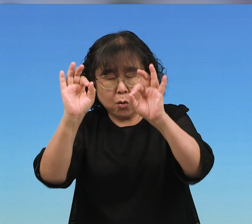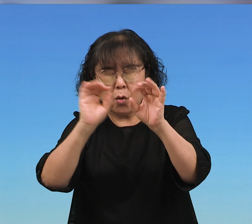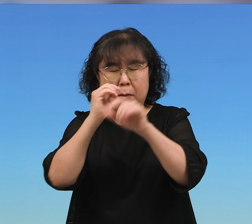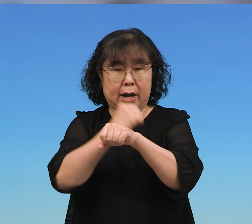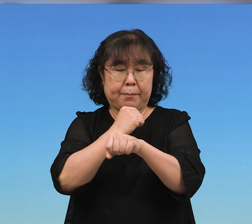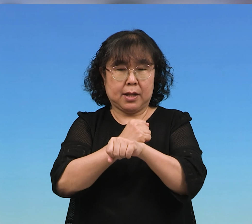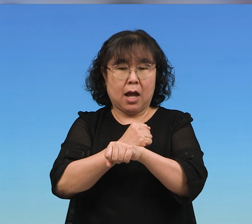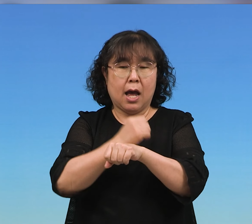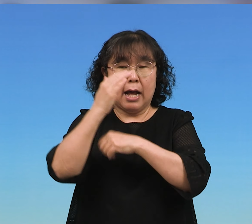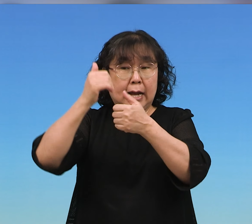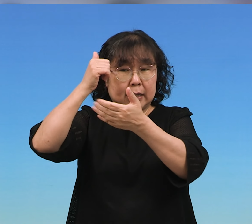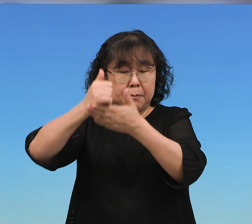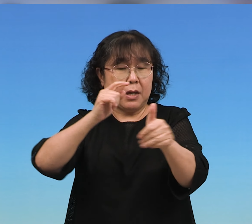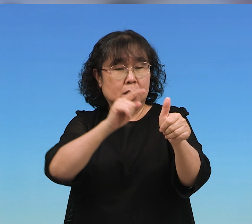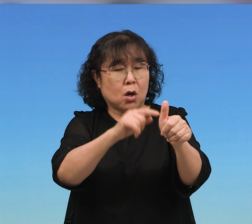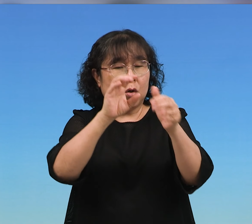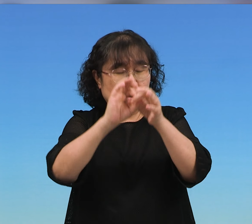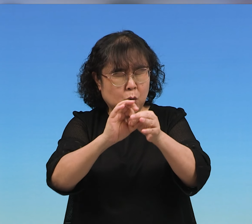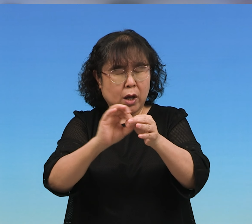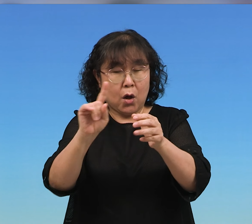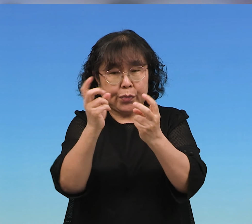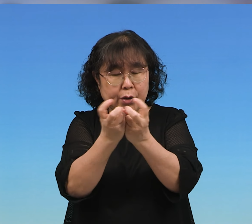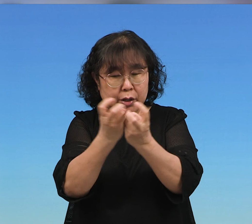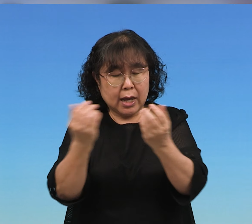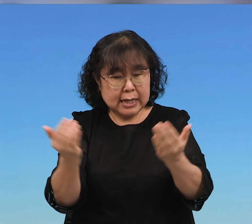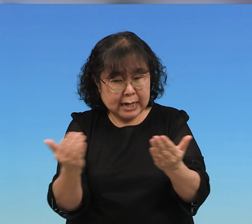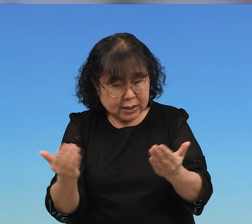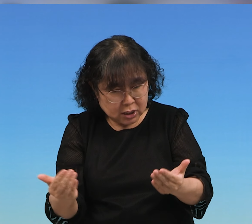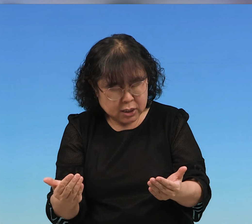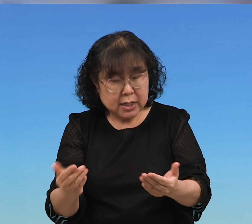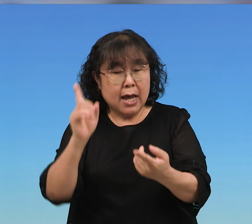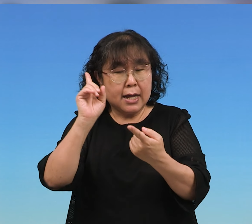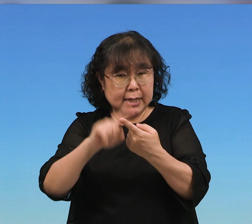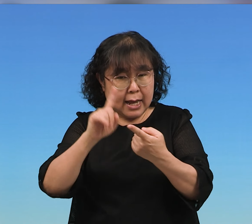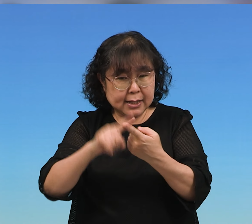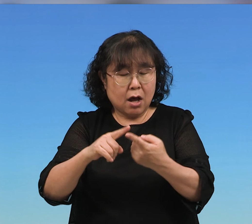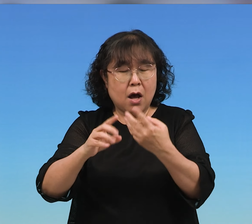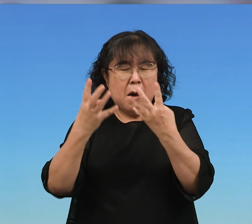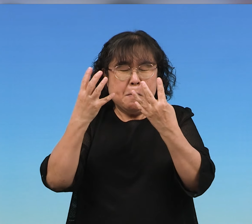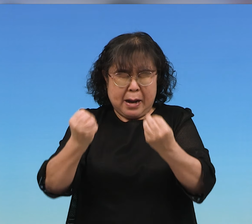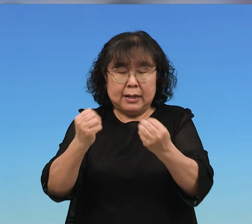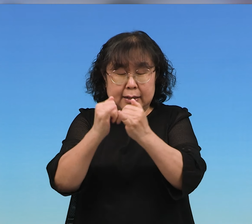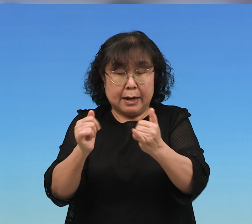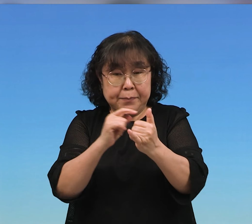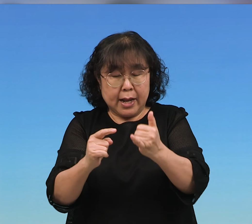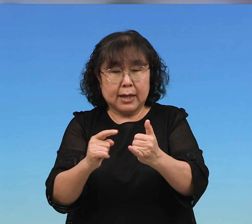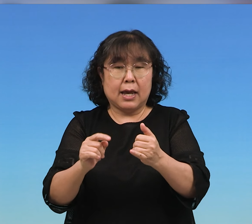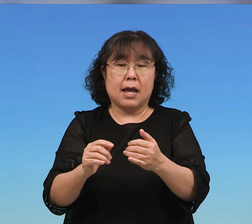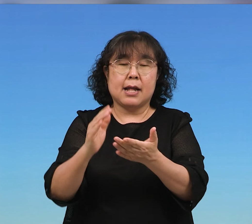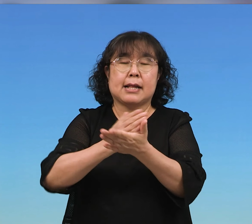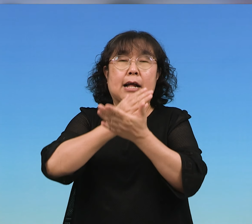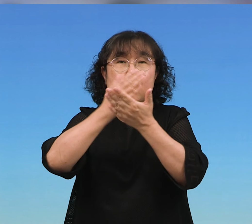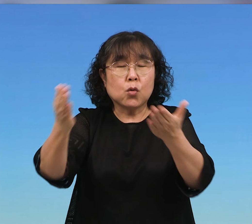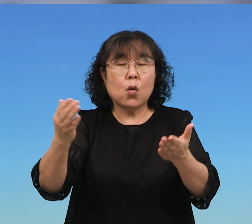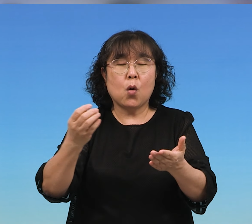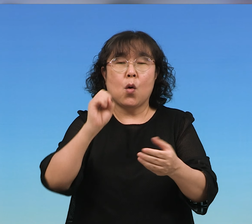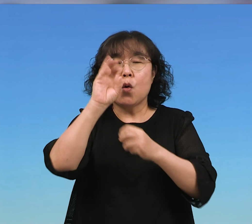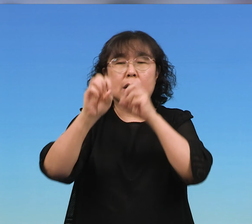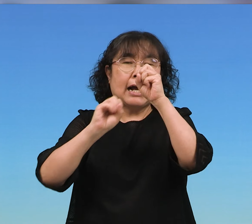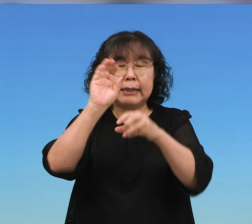회복된다. 너 나중에 하나님 어떻게 너를 통해 일하셨는지 그거 이제 많은 사람들에게 나누고